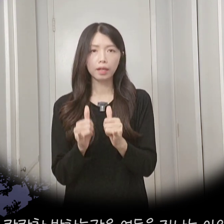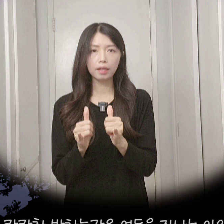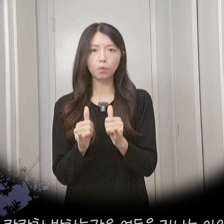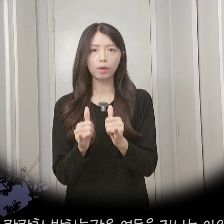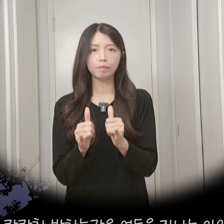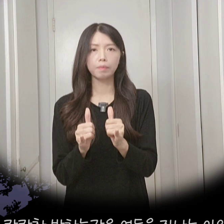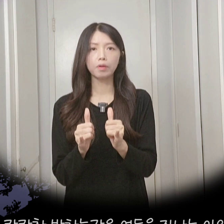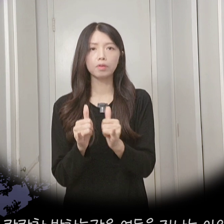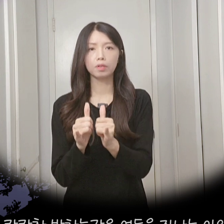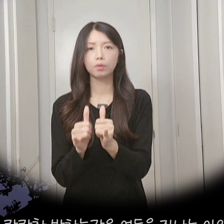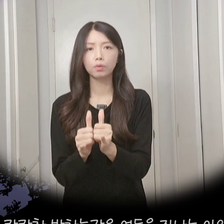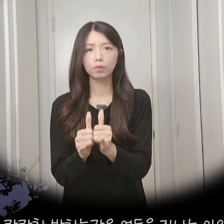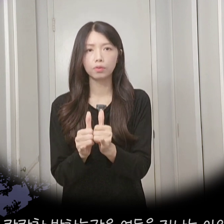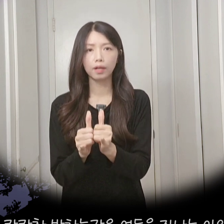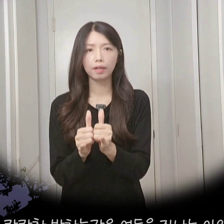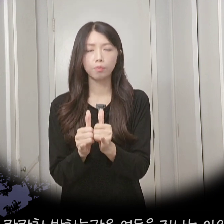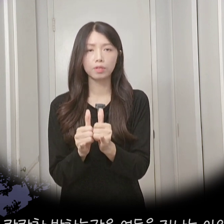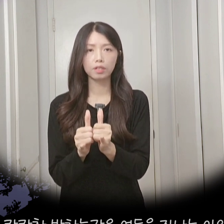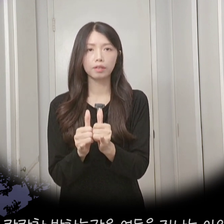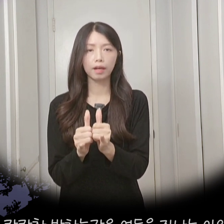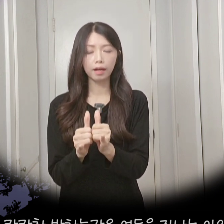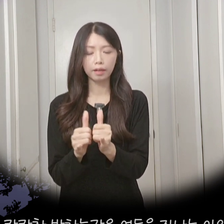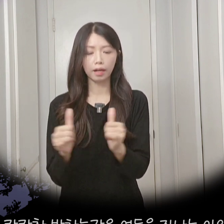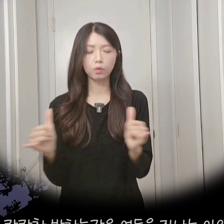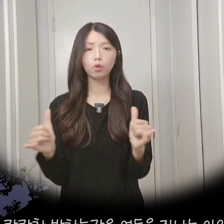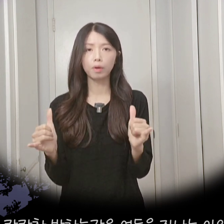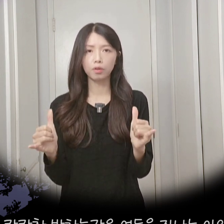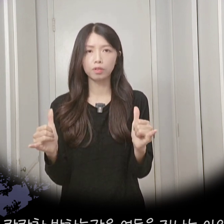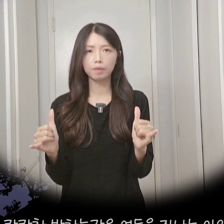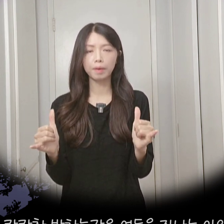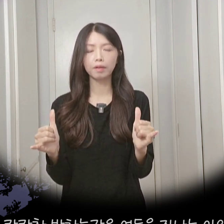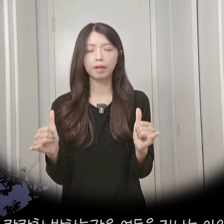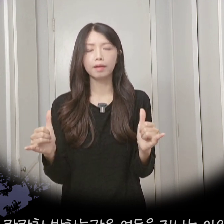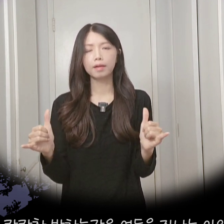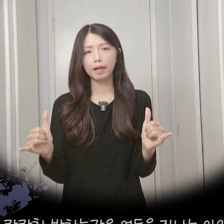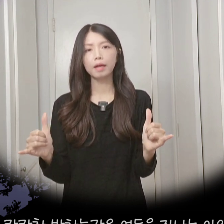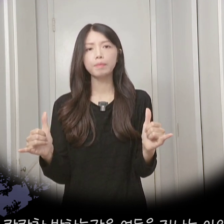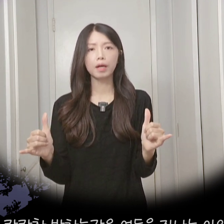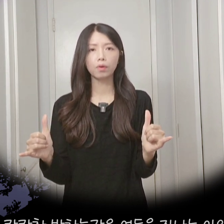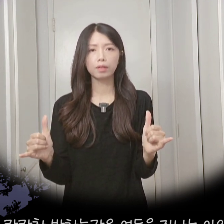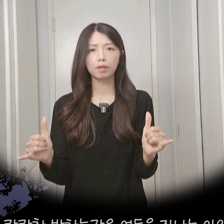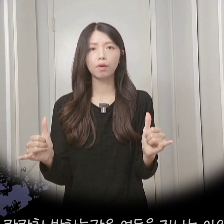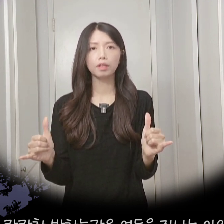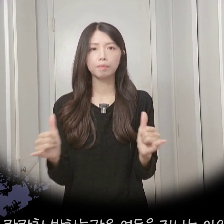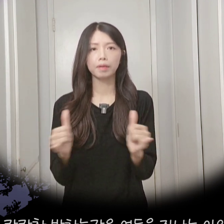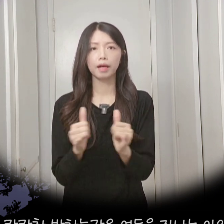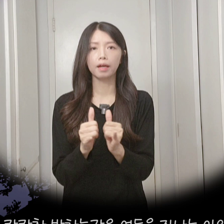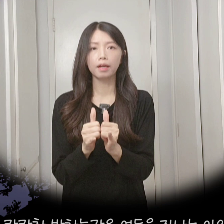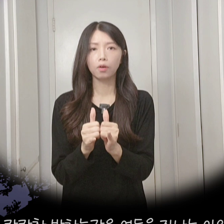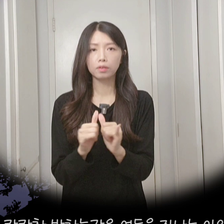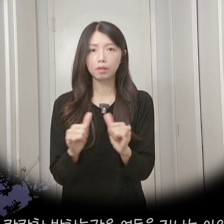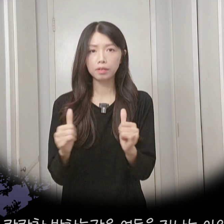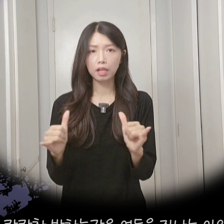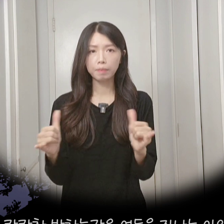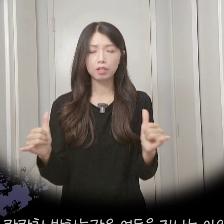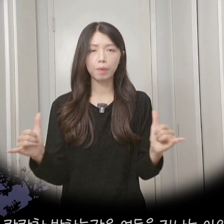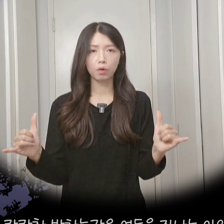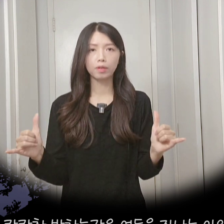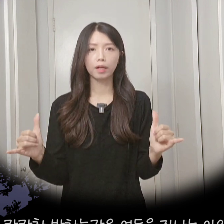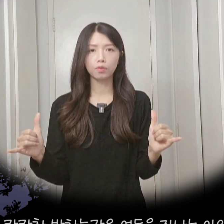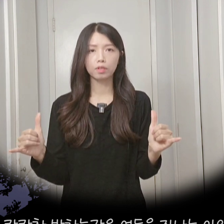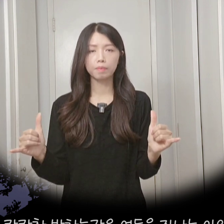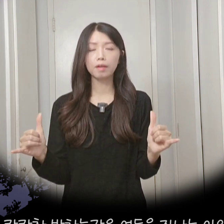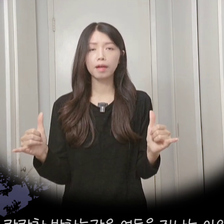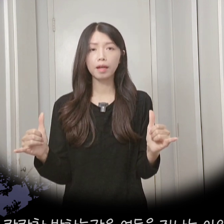엄지하고 새끼손가락만 펴주시고 중간에서 붙이셨다가 양쪽으로 벌려주시면 사람이라고 한 뜻의 수어가 됩니다. 여기서 흔들면서